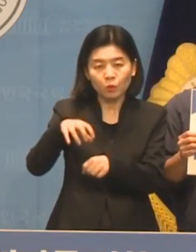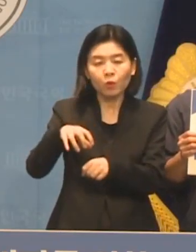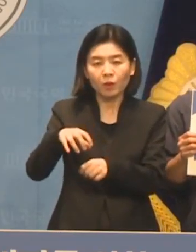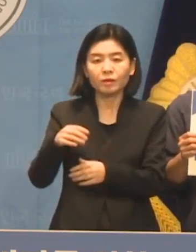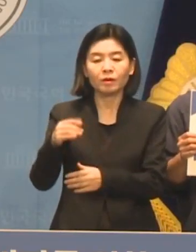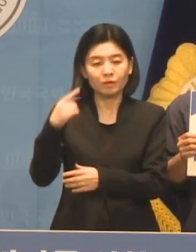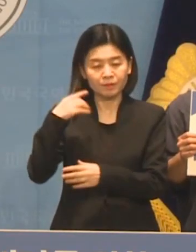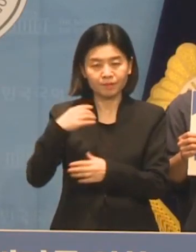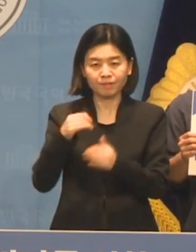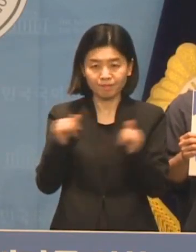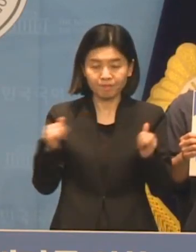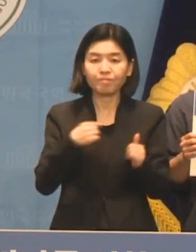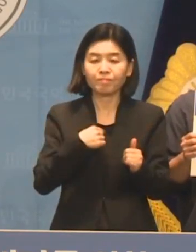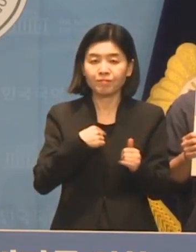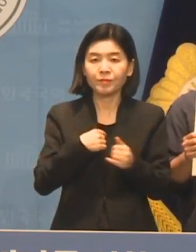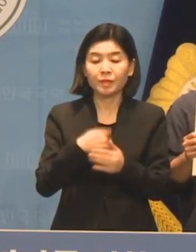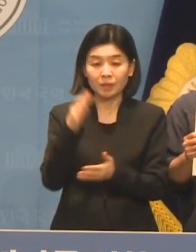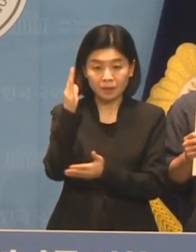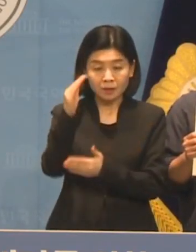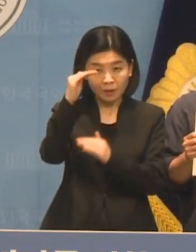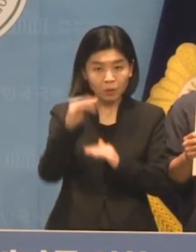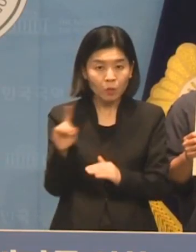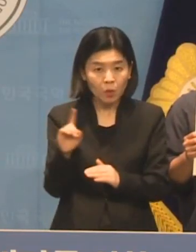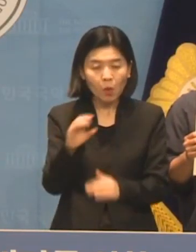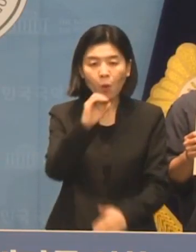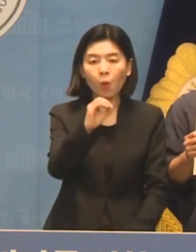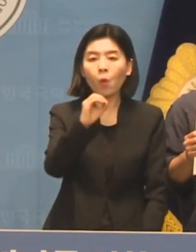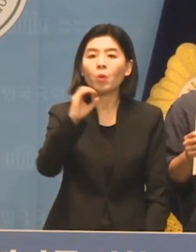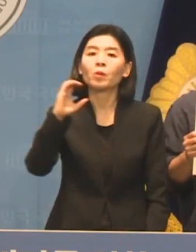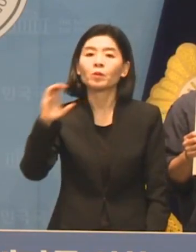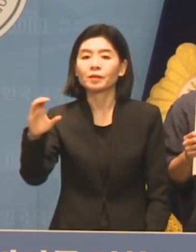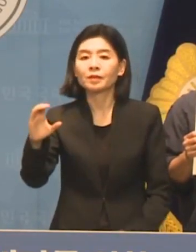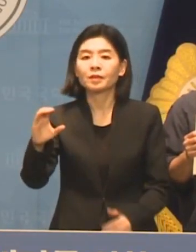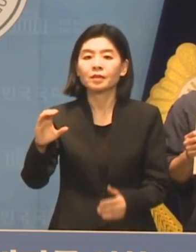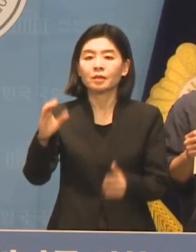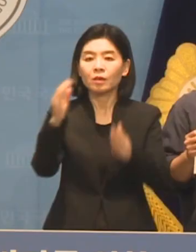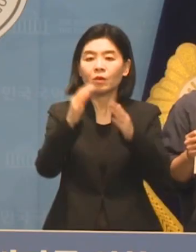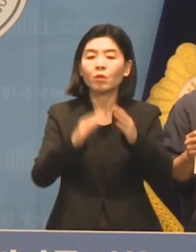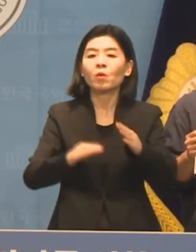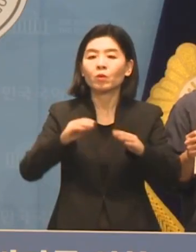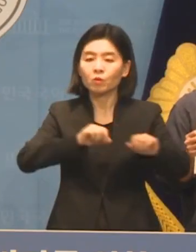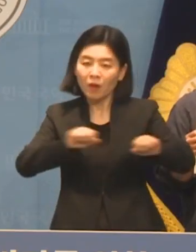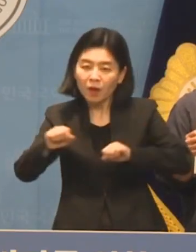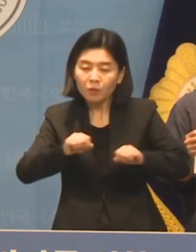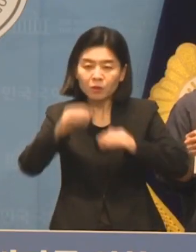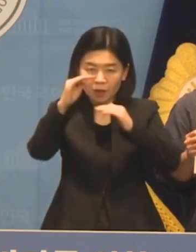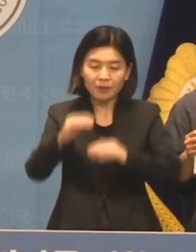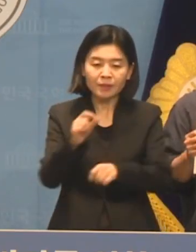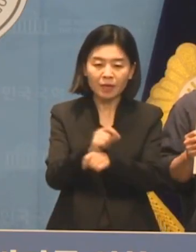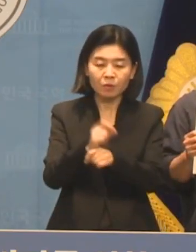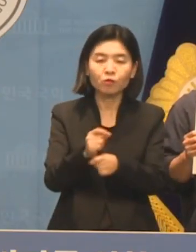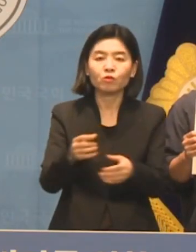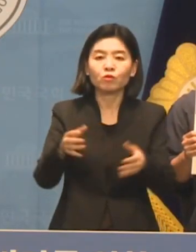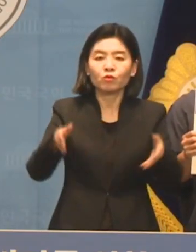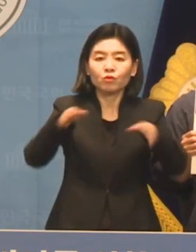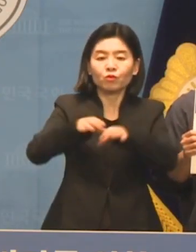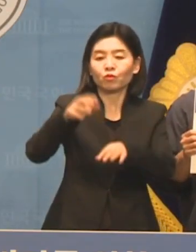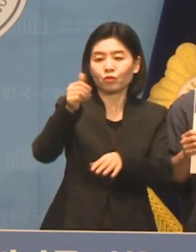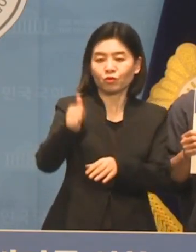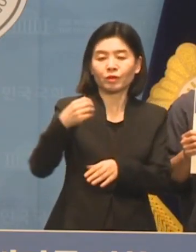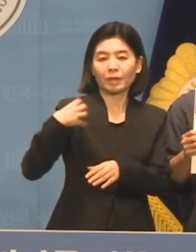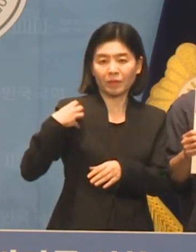오늘 기자회견을 진행할 OOC 공동행동 네트워크의 사무국을 담당하고 있기도 합니다. 저희 OOC